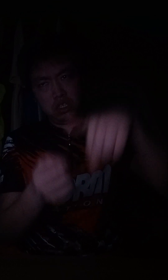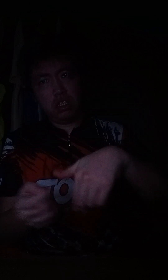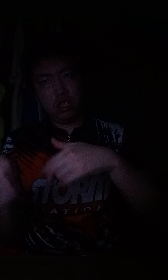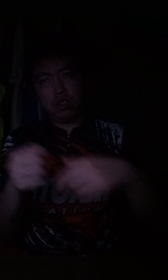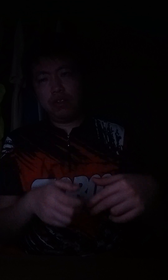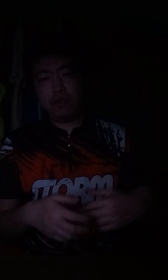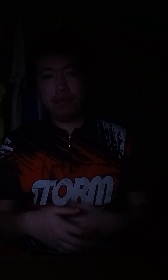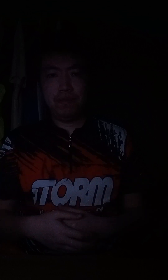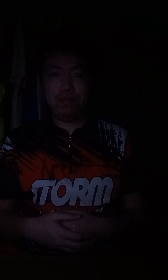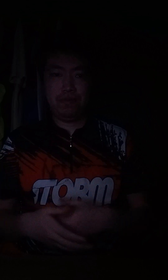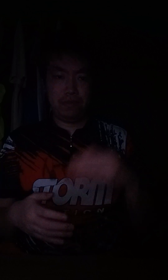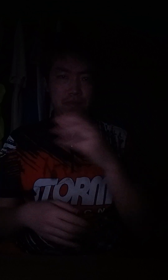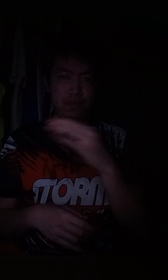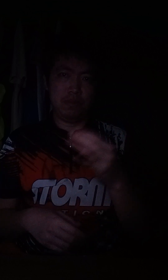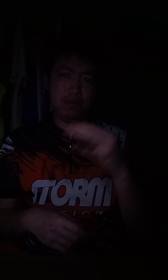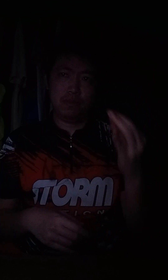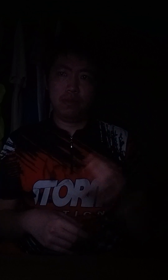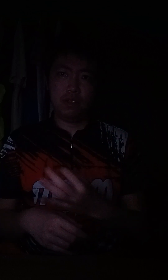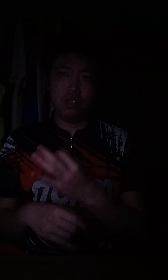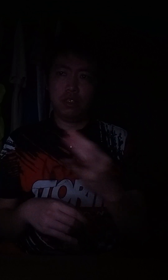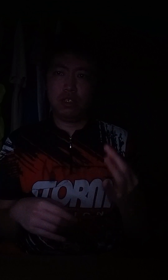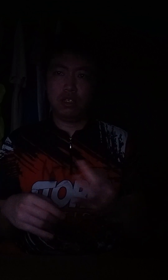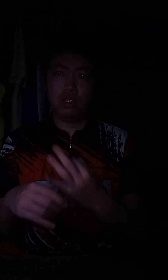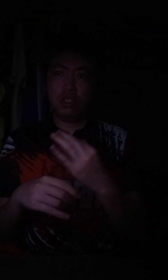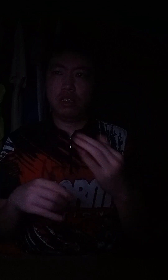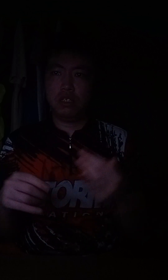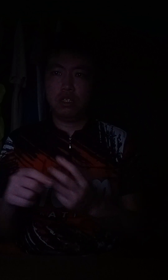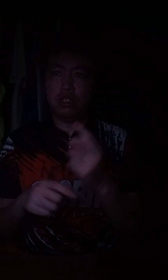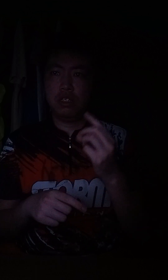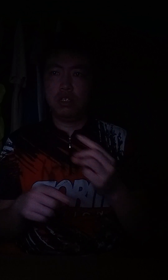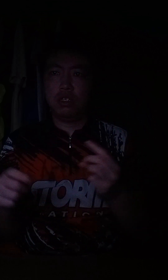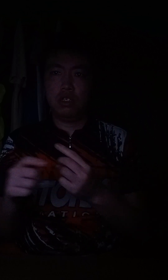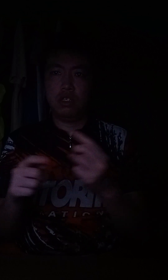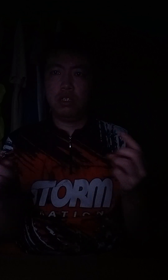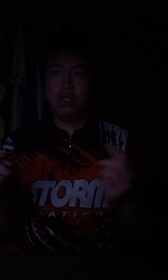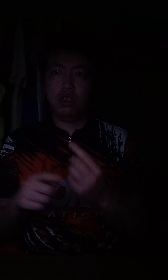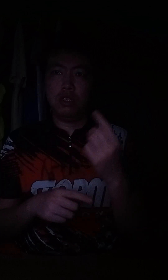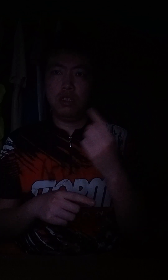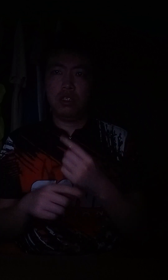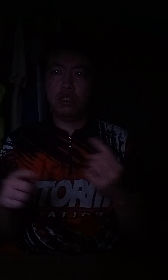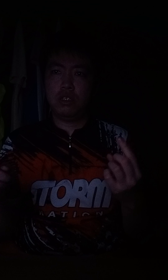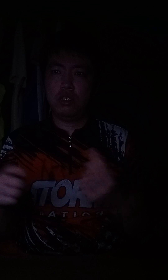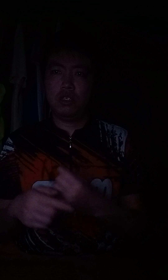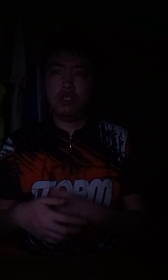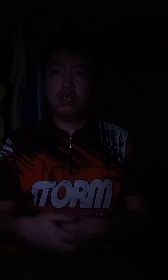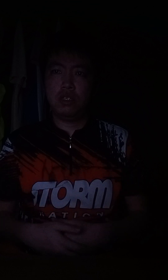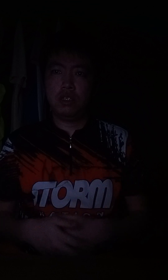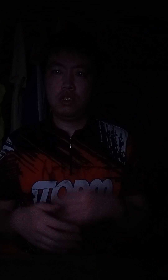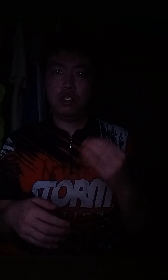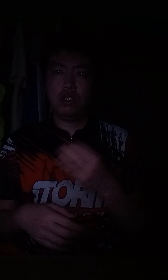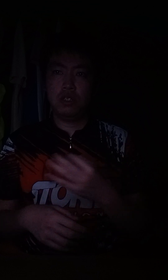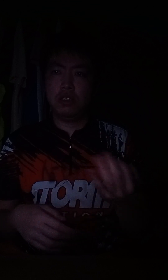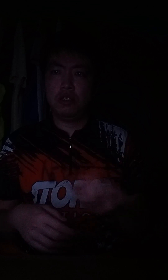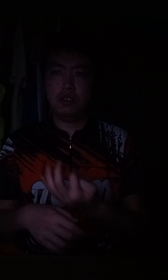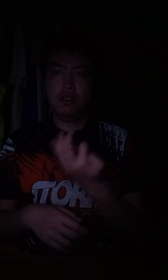사고 당시 충격으로 버스 앞 유리창도 산산조각이 났습니다. 사고가 난 건 오늘 새벽 5시